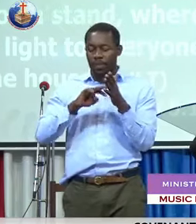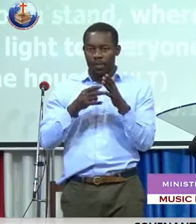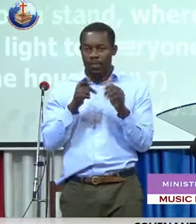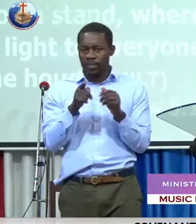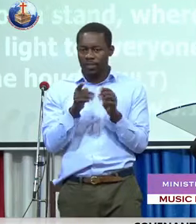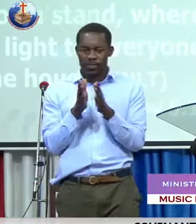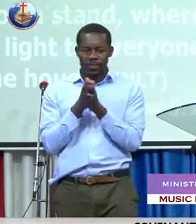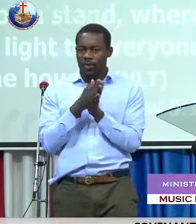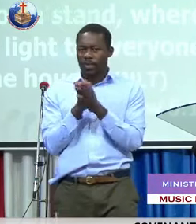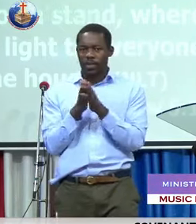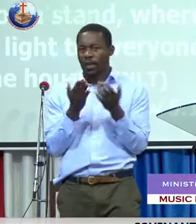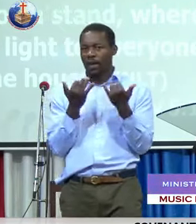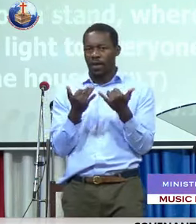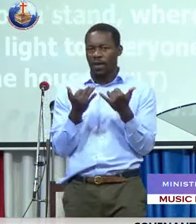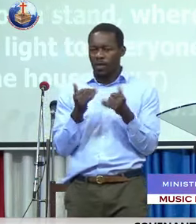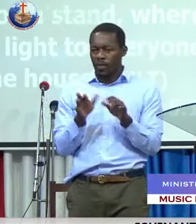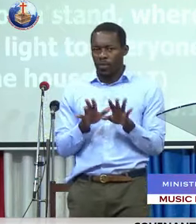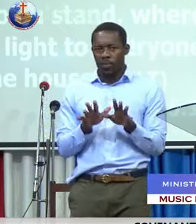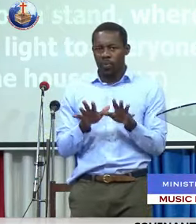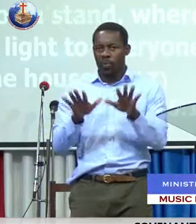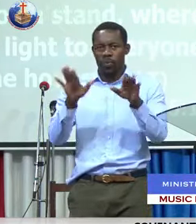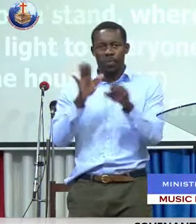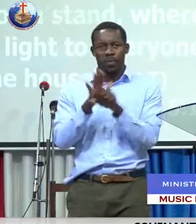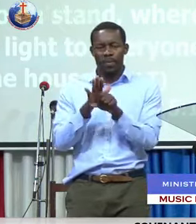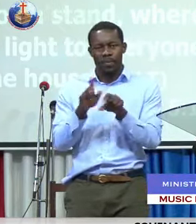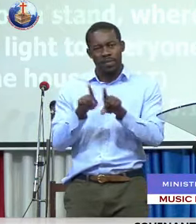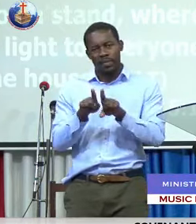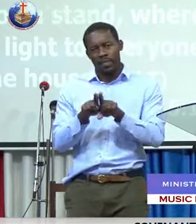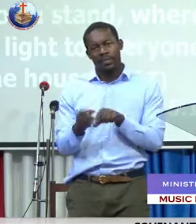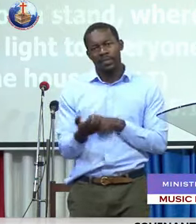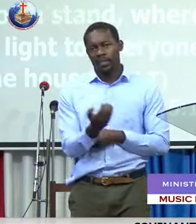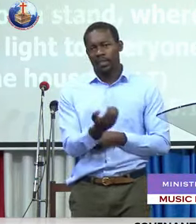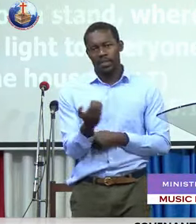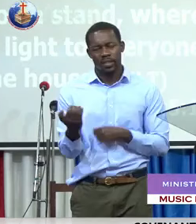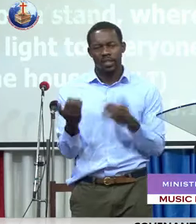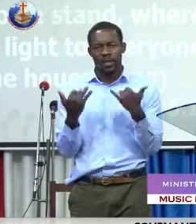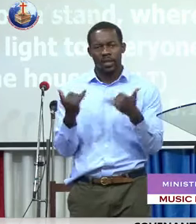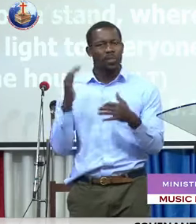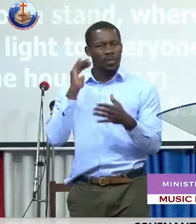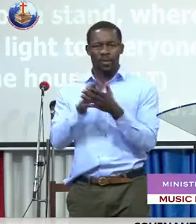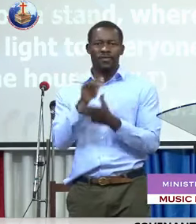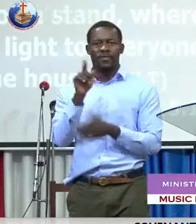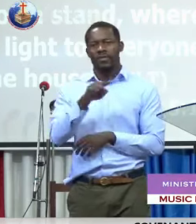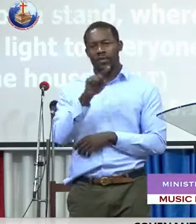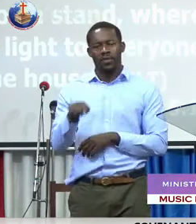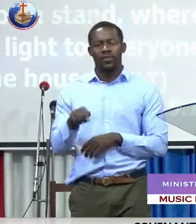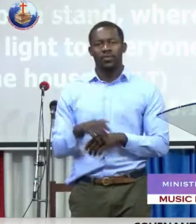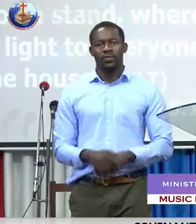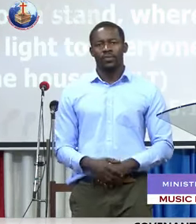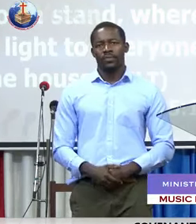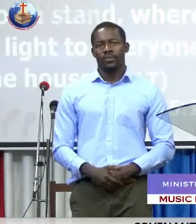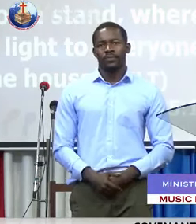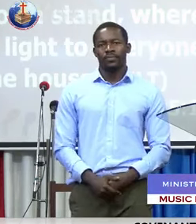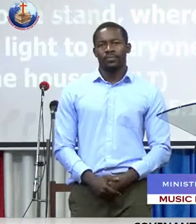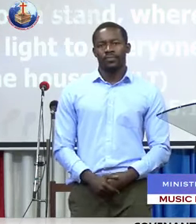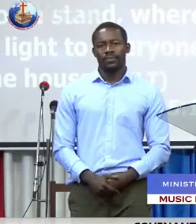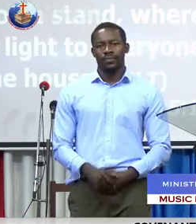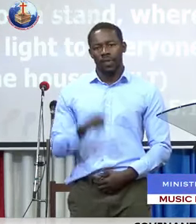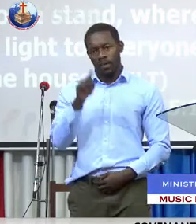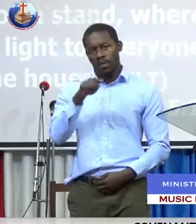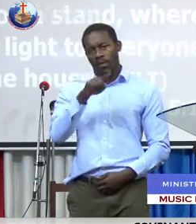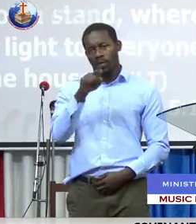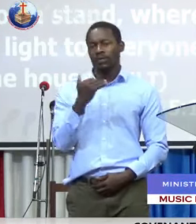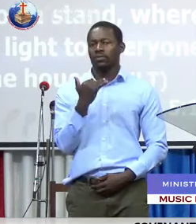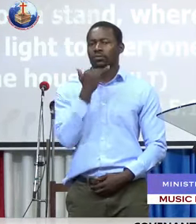down even to our children. Kwa hivyo kile ambacho kinapitishwa hata kwa watoto wetu huu msemo. Which is wrong. Ambayo